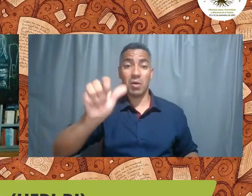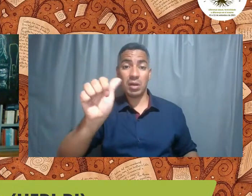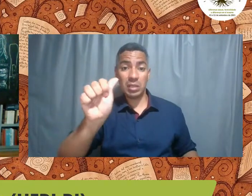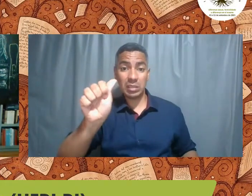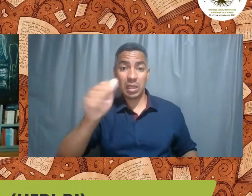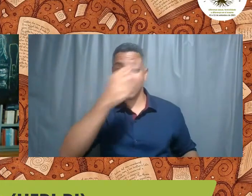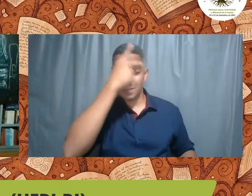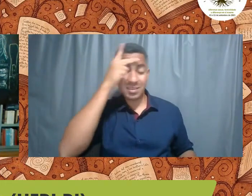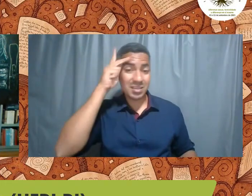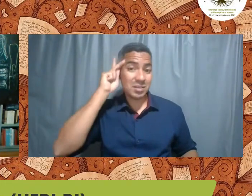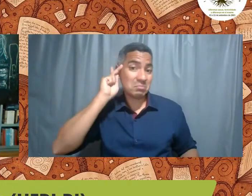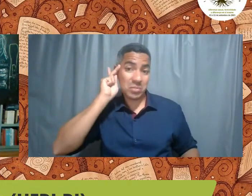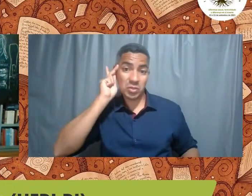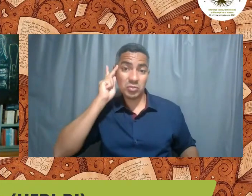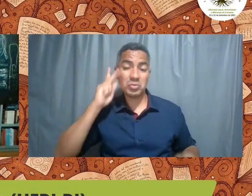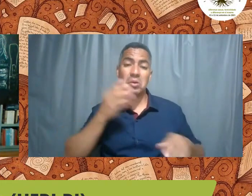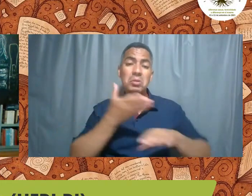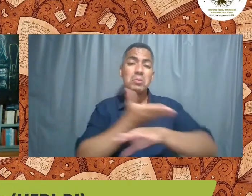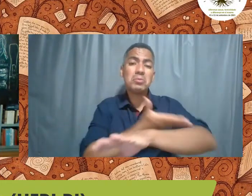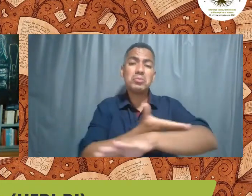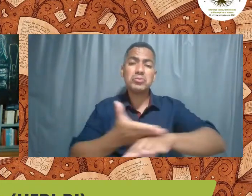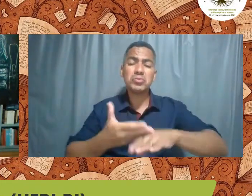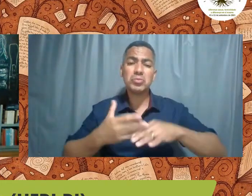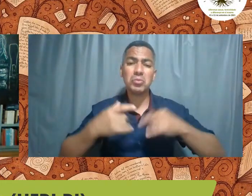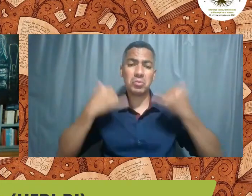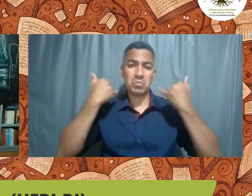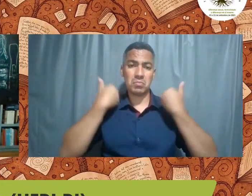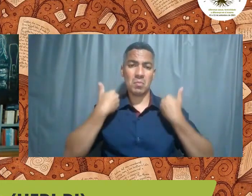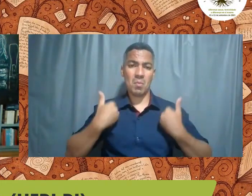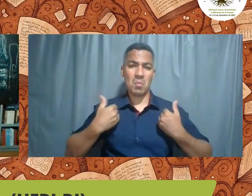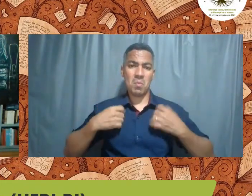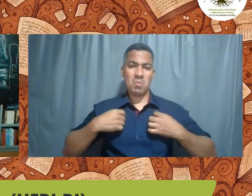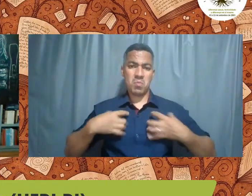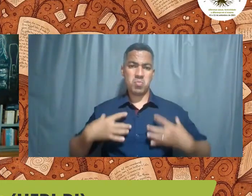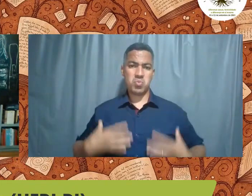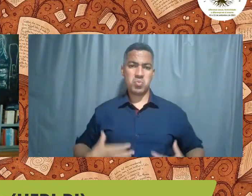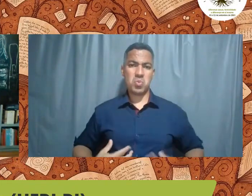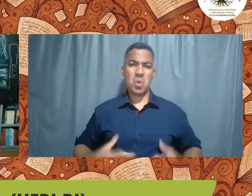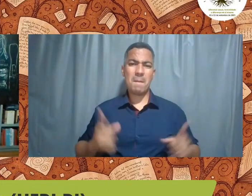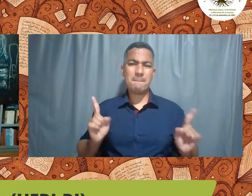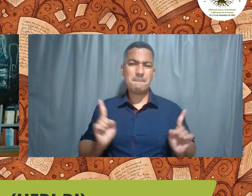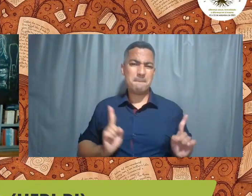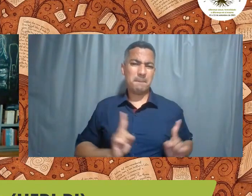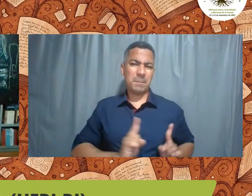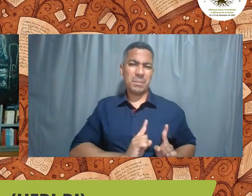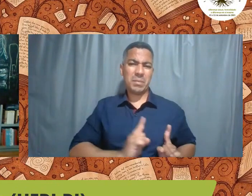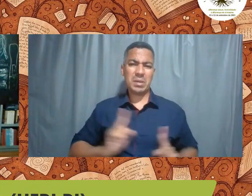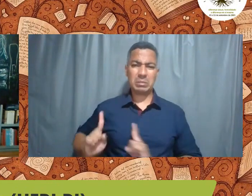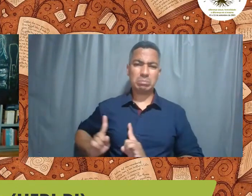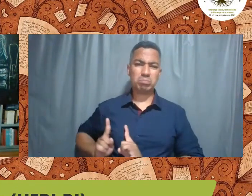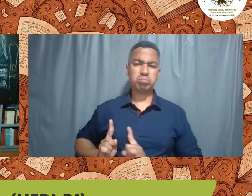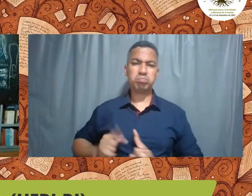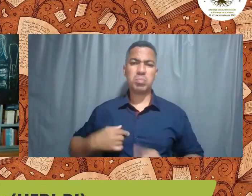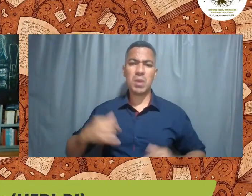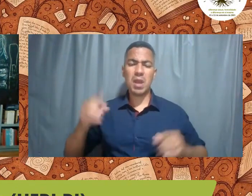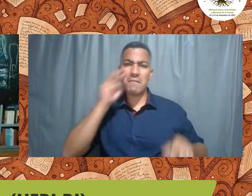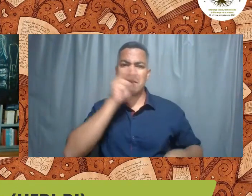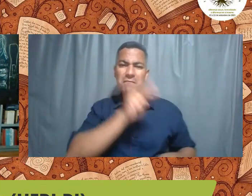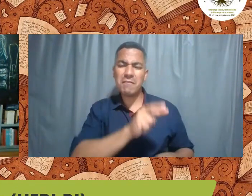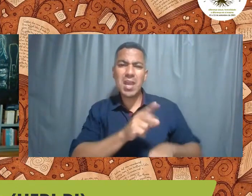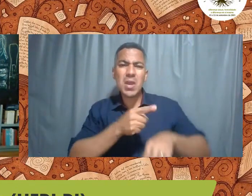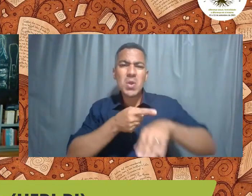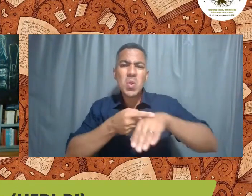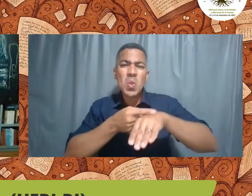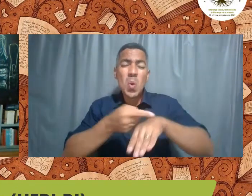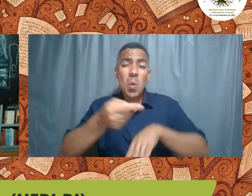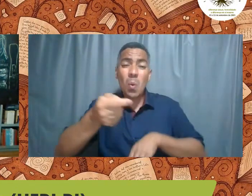onde os corpos ficavam semidesnudos, coisa que anteriormente era impensável, né, quando se usava um maiô de